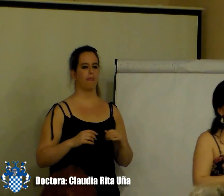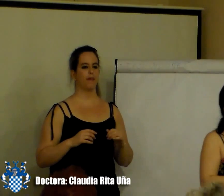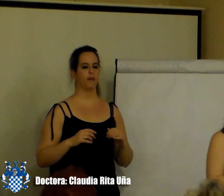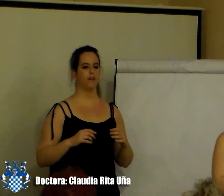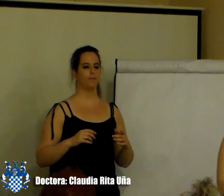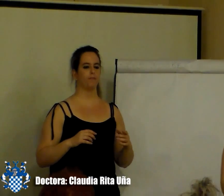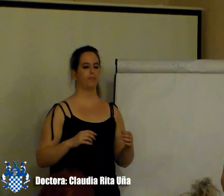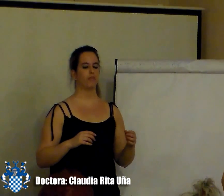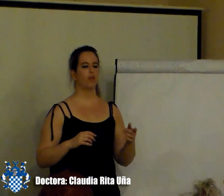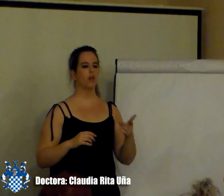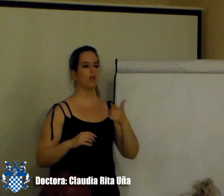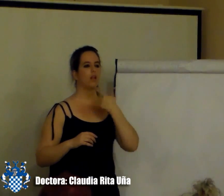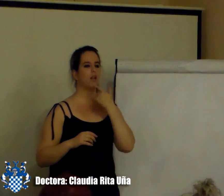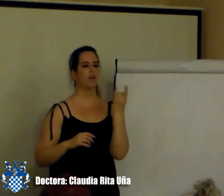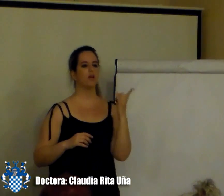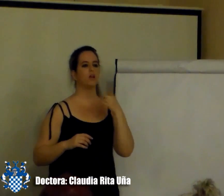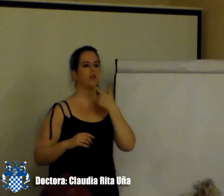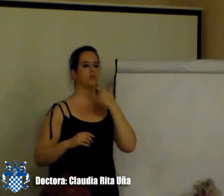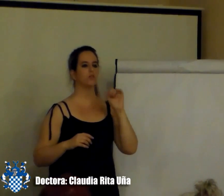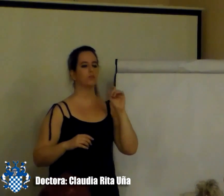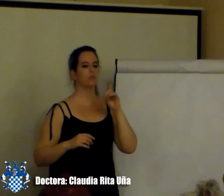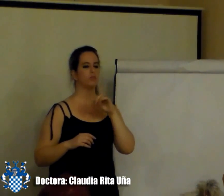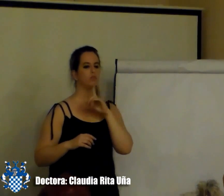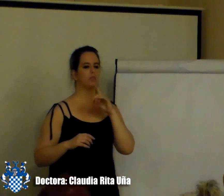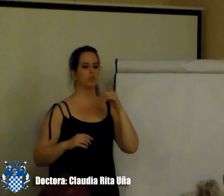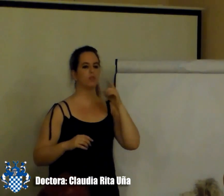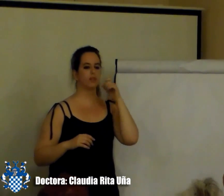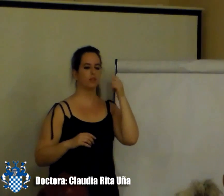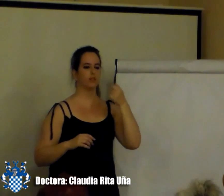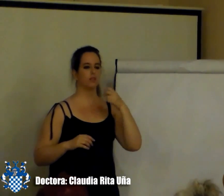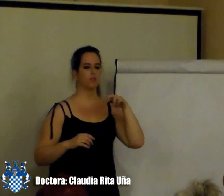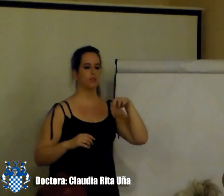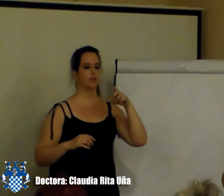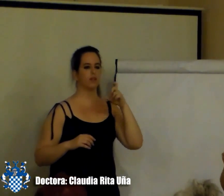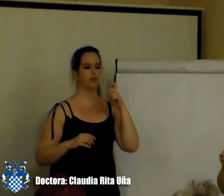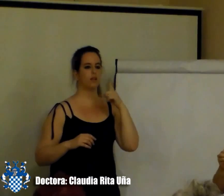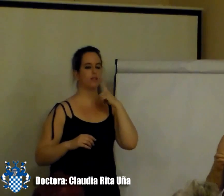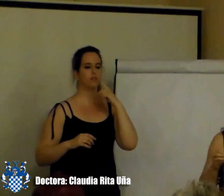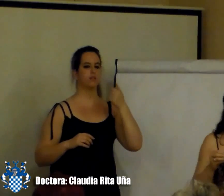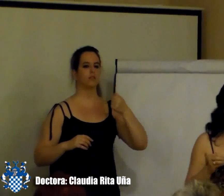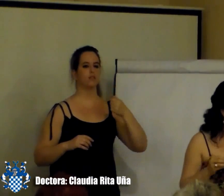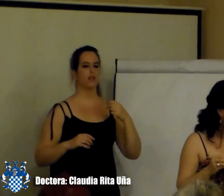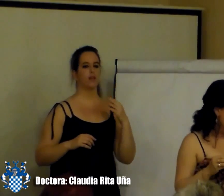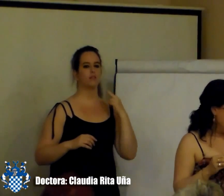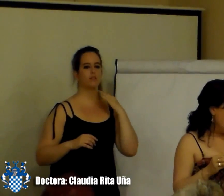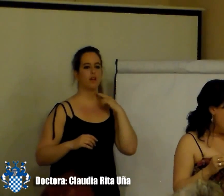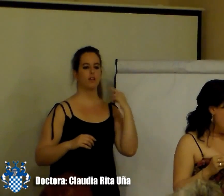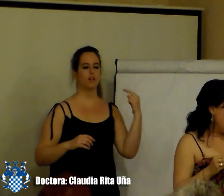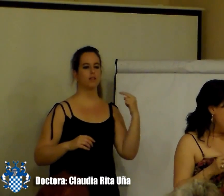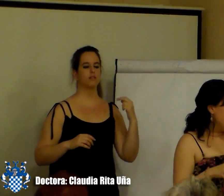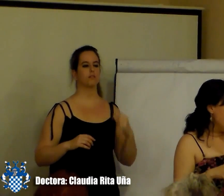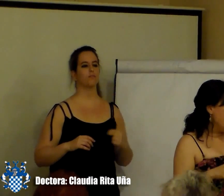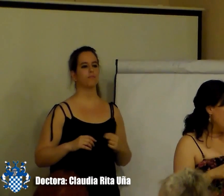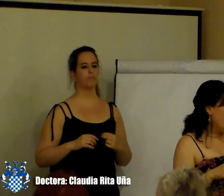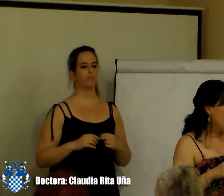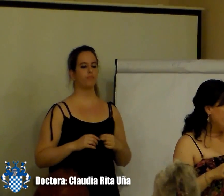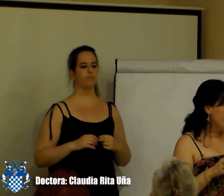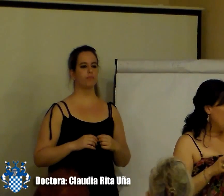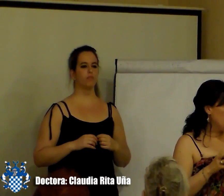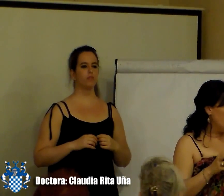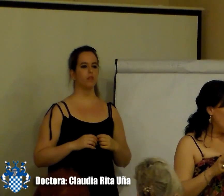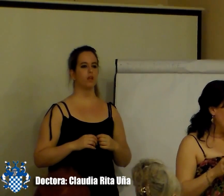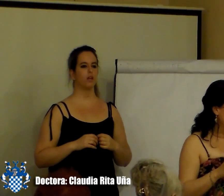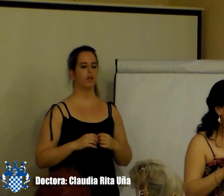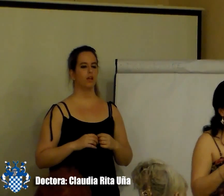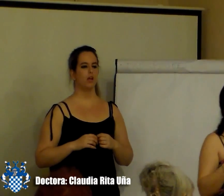que vendría a ser toda la parte del cerebro donde están los cuerpos neuronales, ¿sí? Y en la